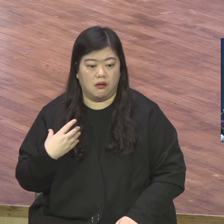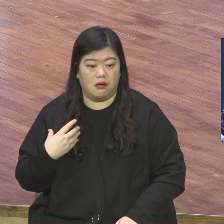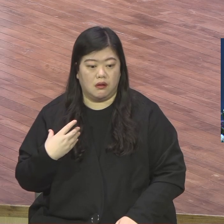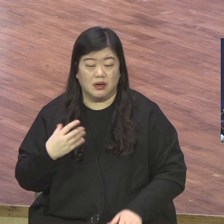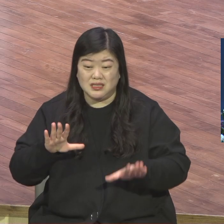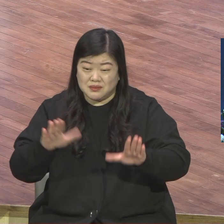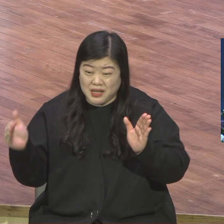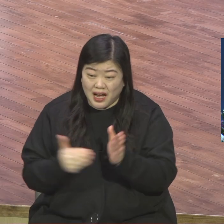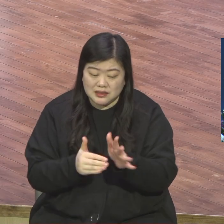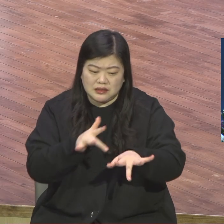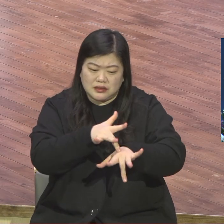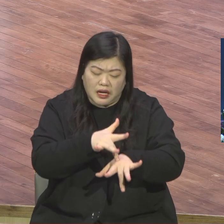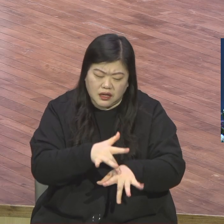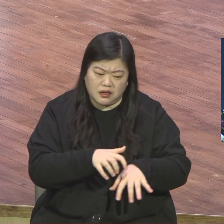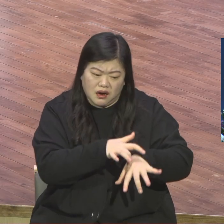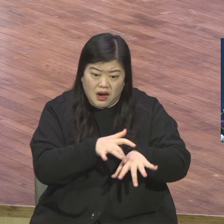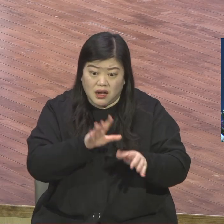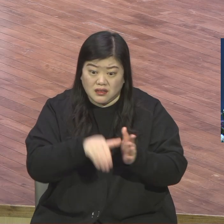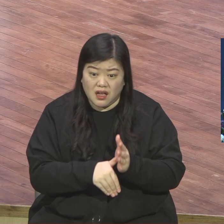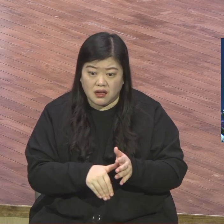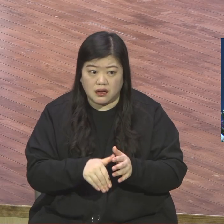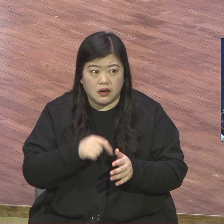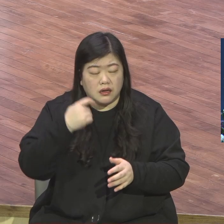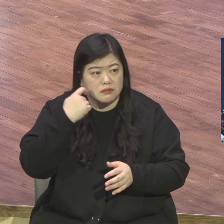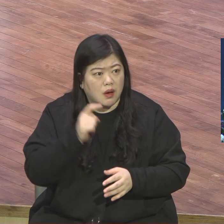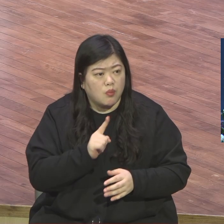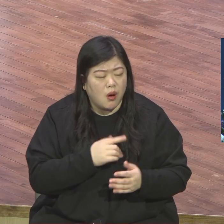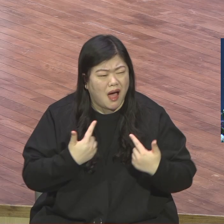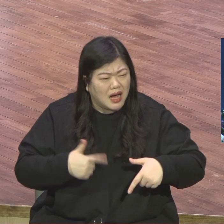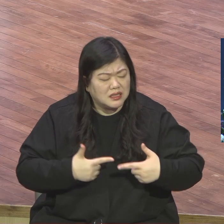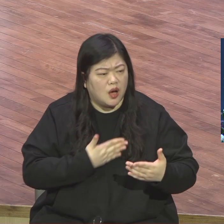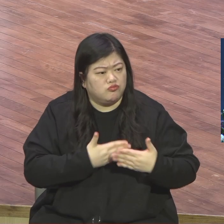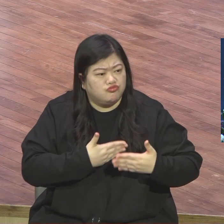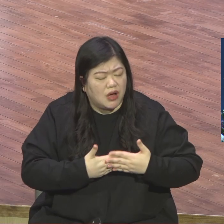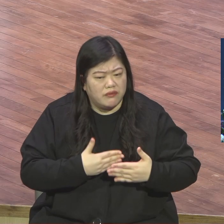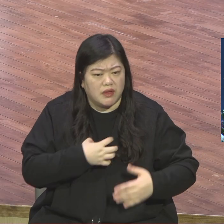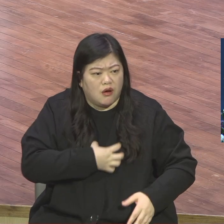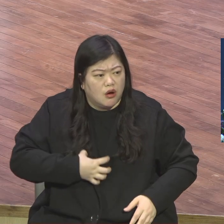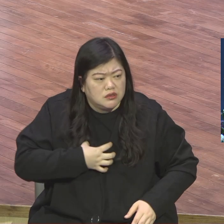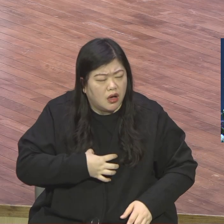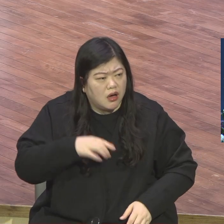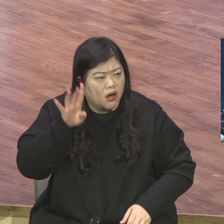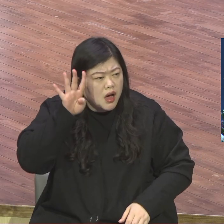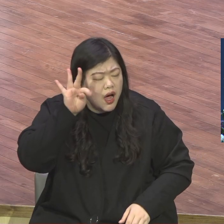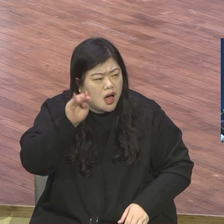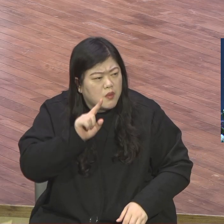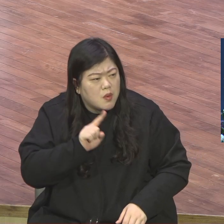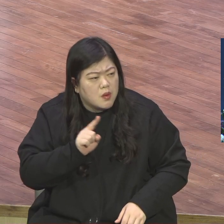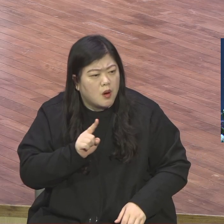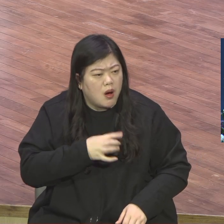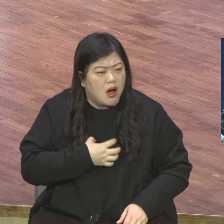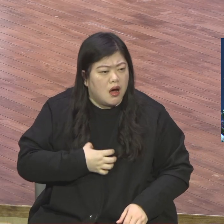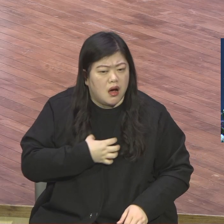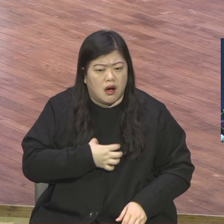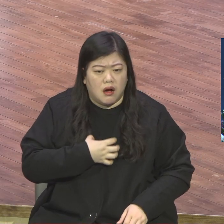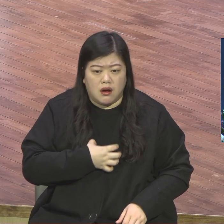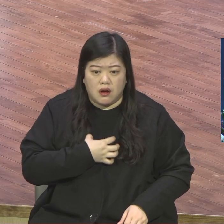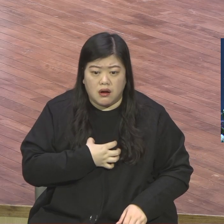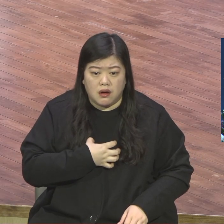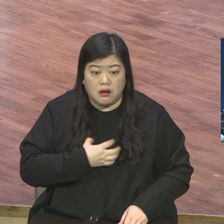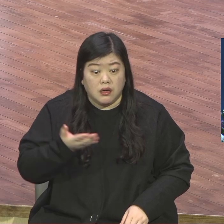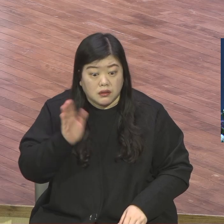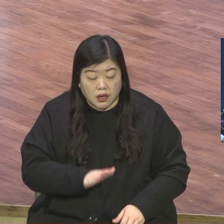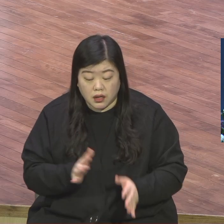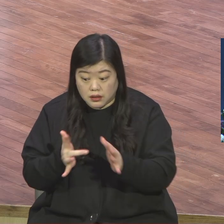영원히 멸망길로 갈 수밖에 없는 상황이 적으로 바뀌는 순간이 뭐냐? 영접의